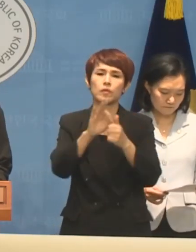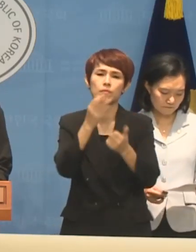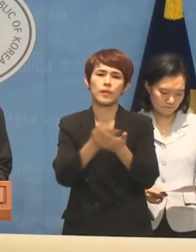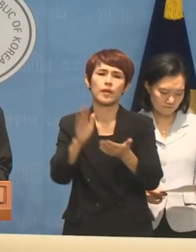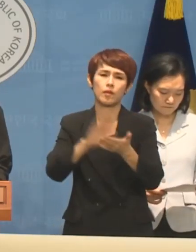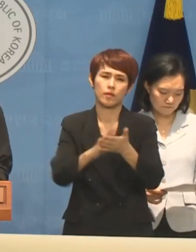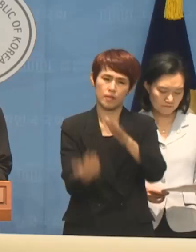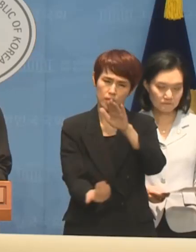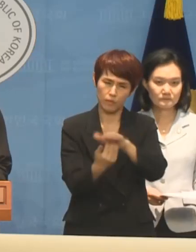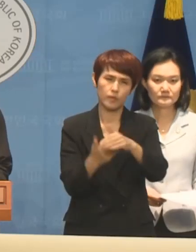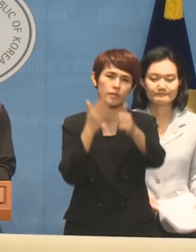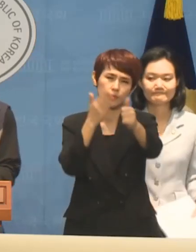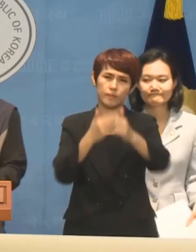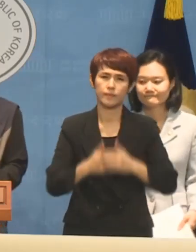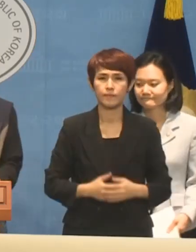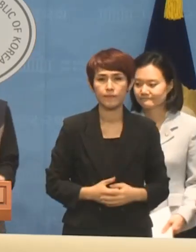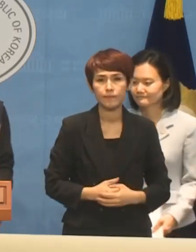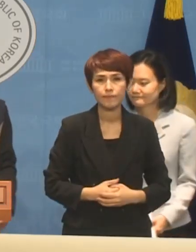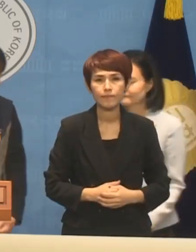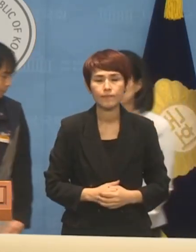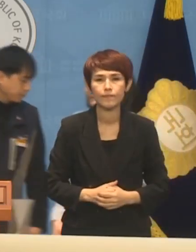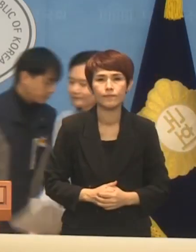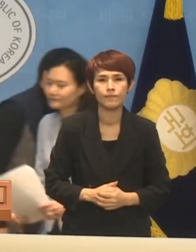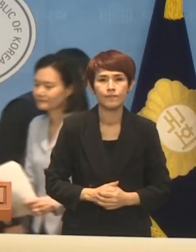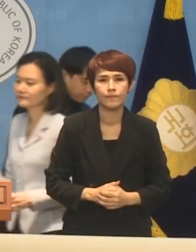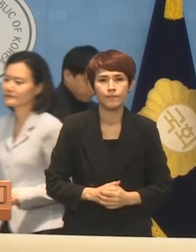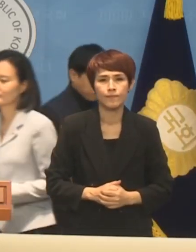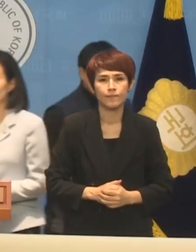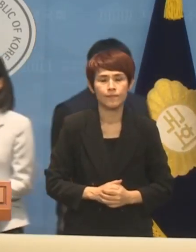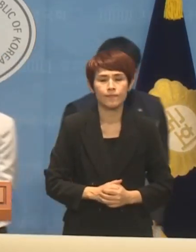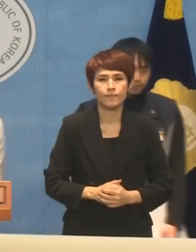이번에 이루어냅시다. 감사합니다.